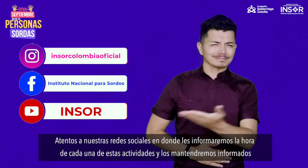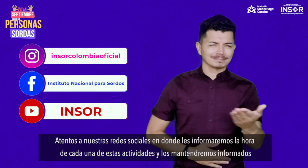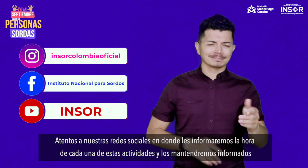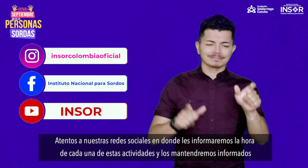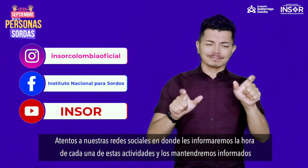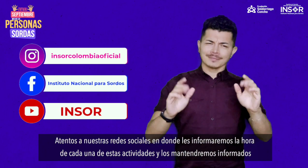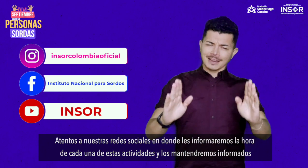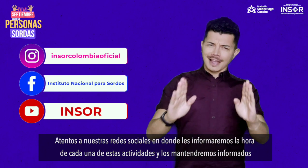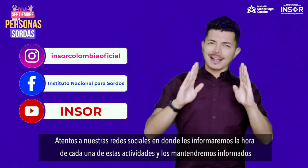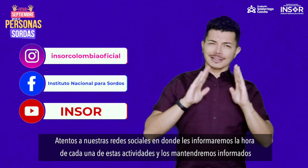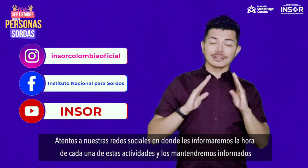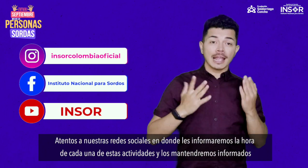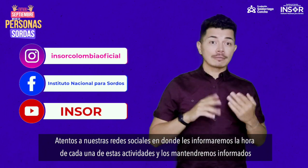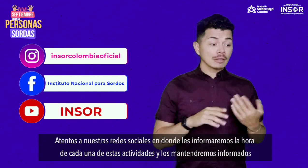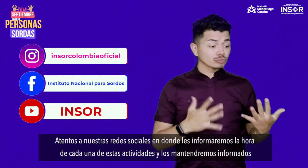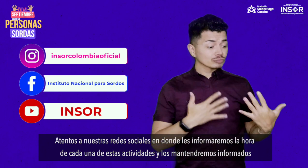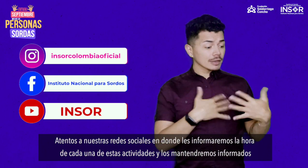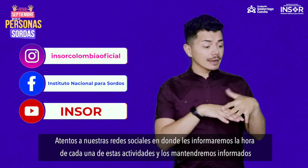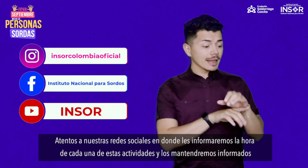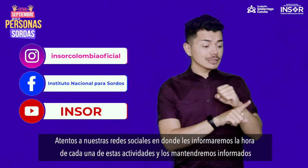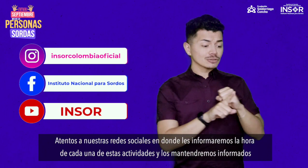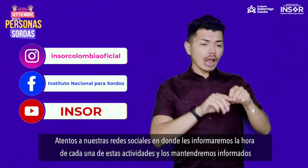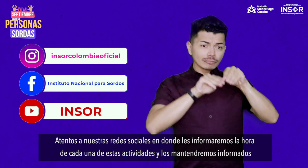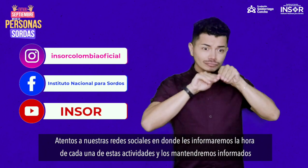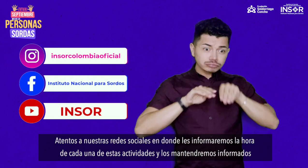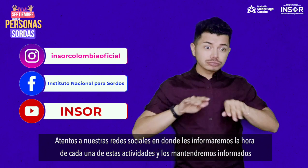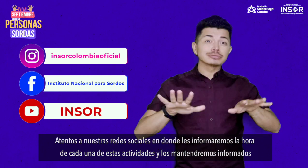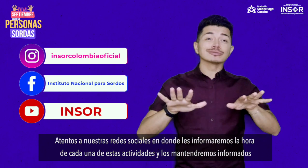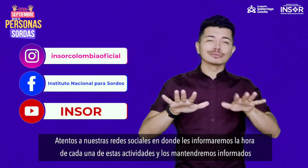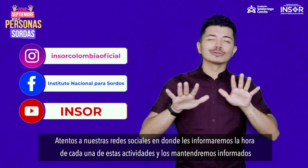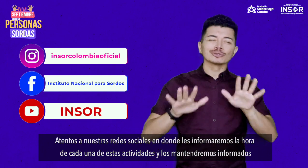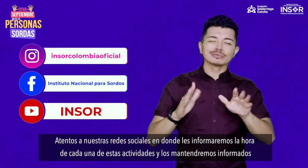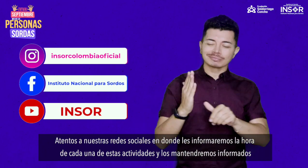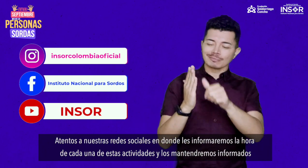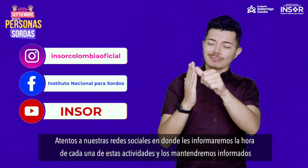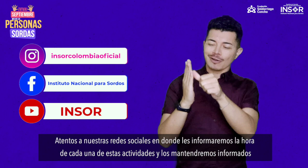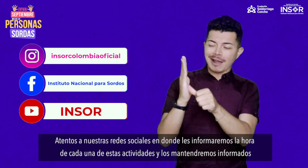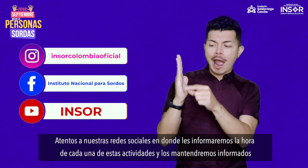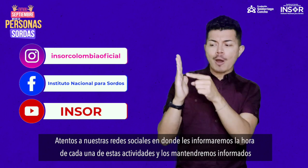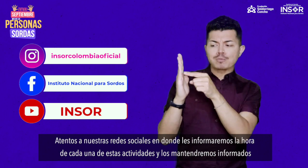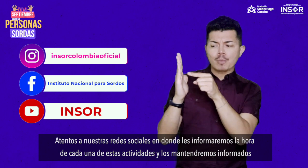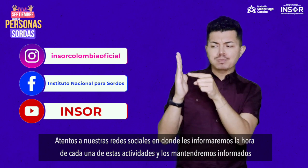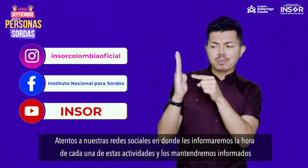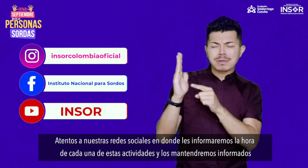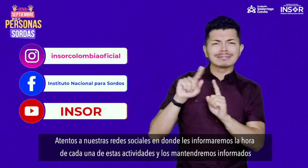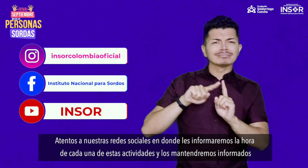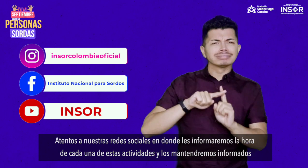Atentos a nuestras redes sociales en donde les informaremos la hora de cada una de estas actividades.